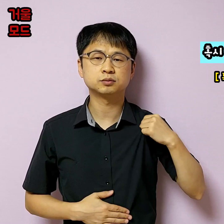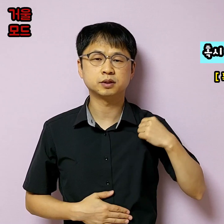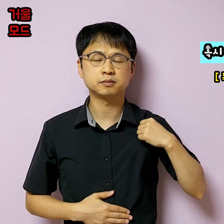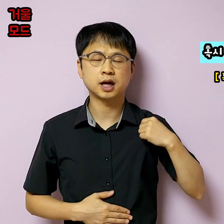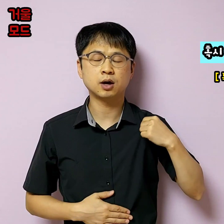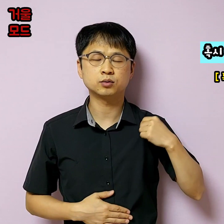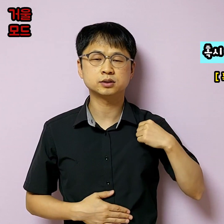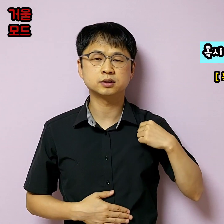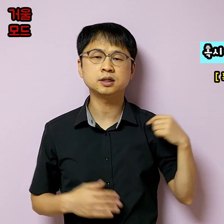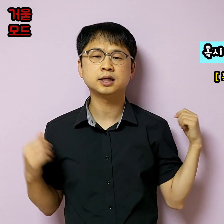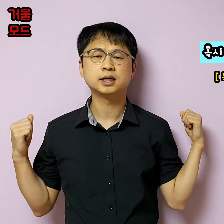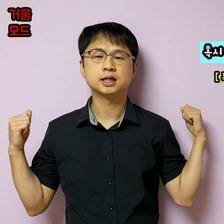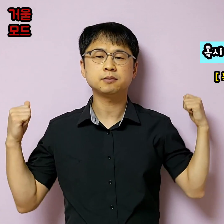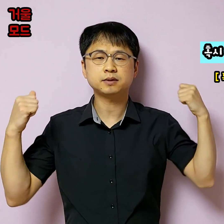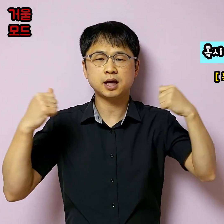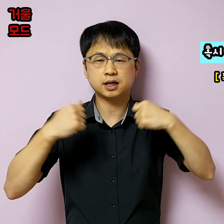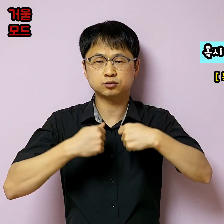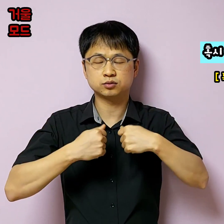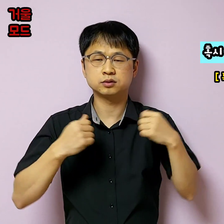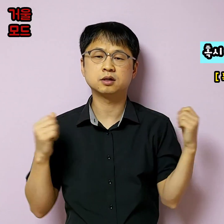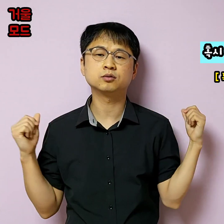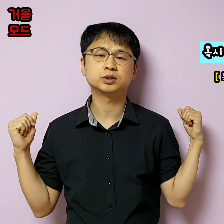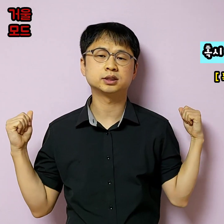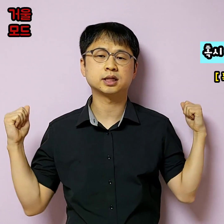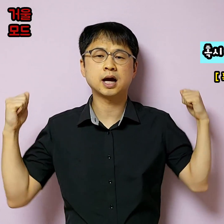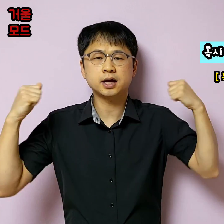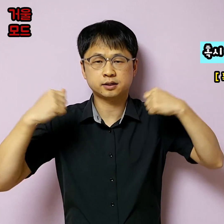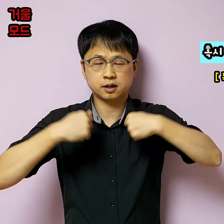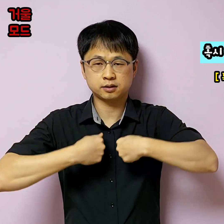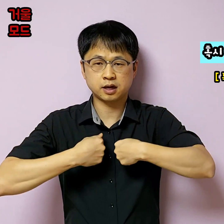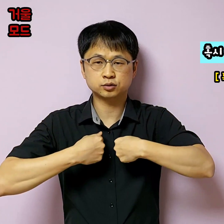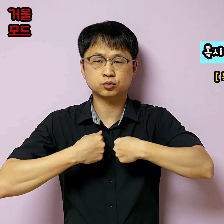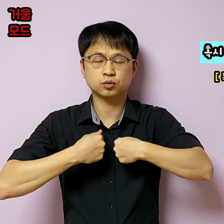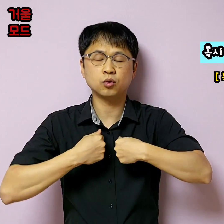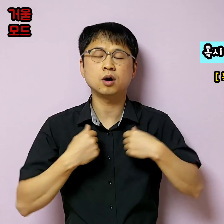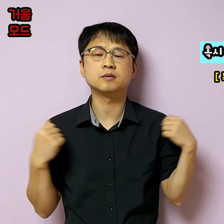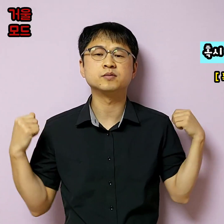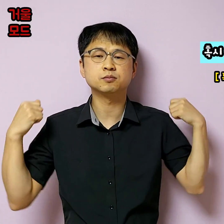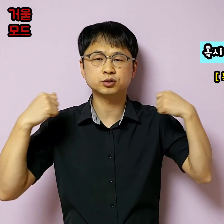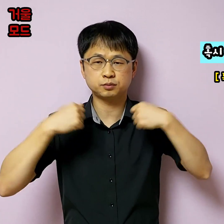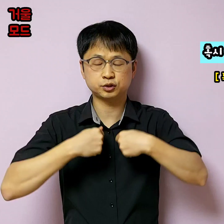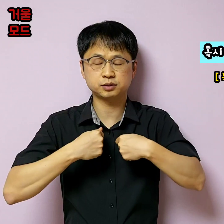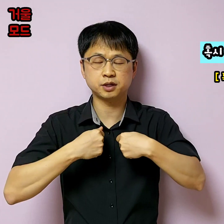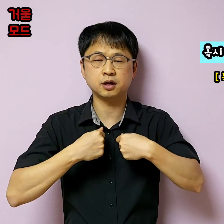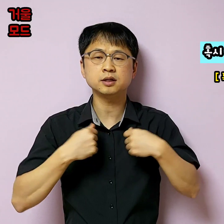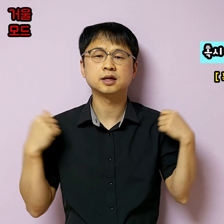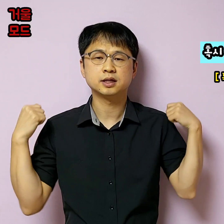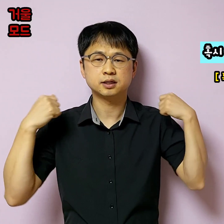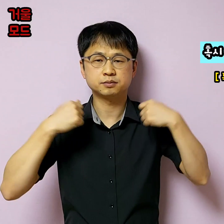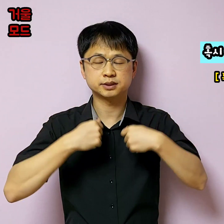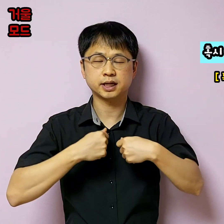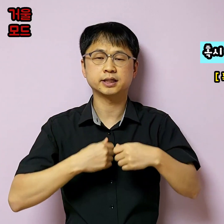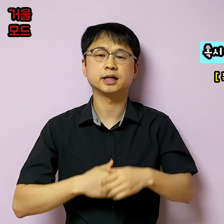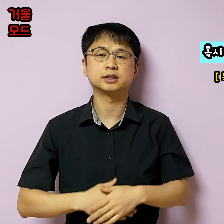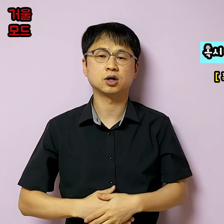주시면 됩니다. 옷을 입다라는 수어는 겉옷이니까 이렇게 양쪽으로 입는 모습 해주시면 입은 채가